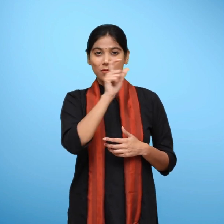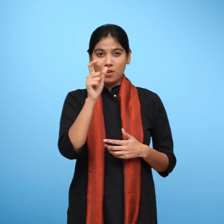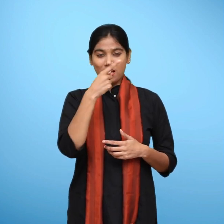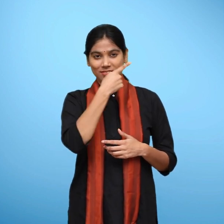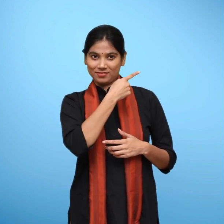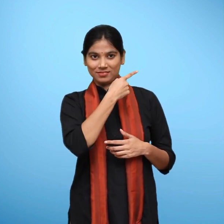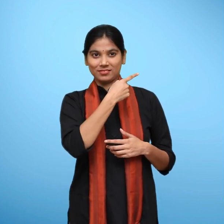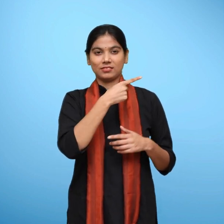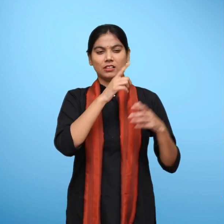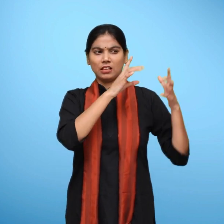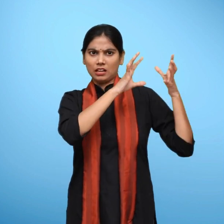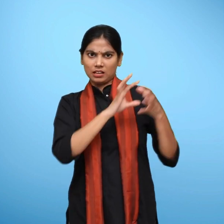बताने के लिए कहे